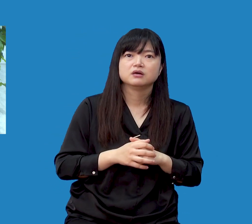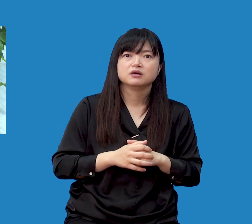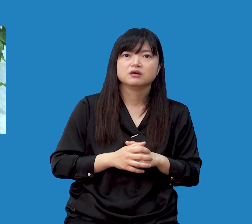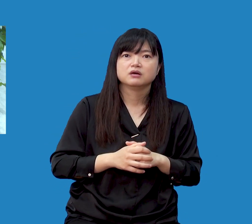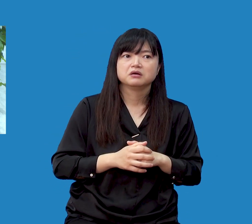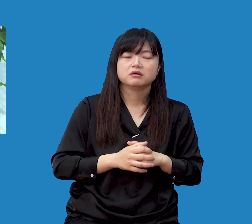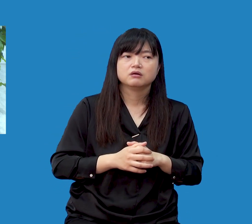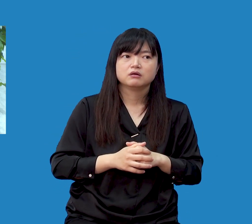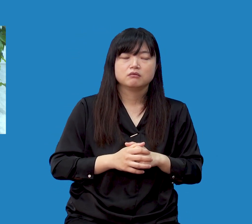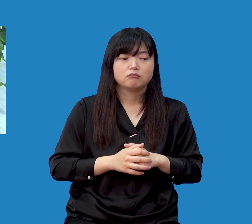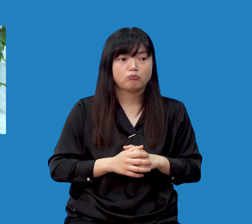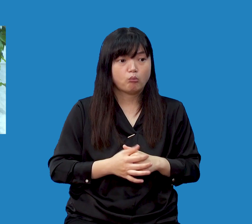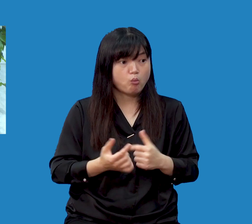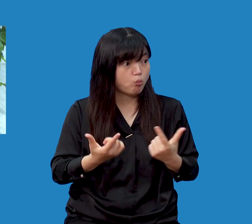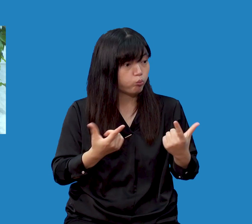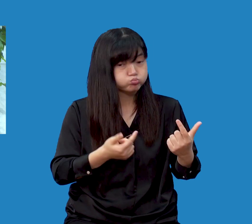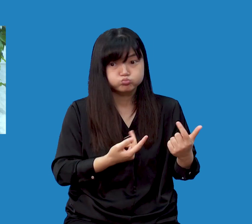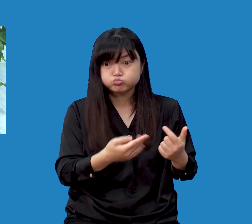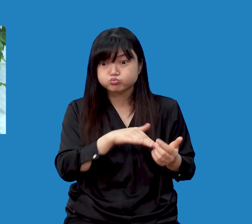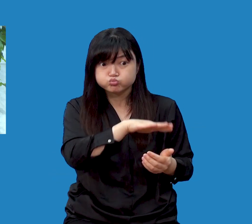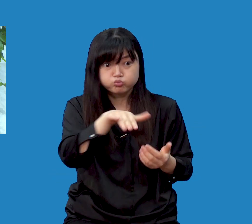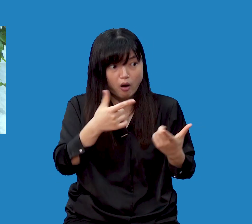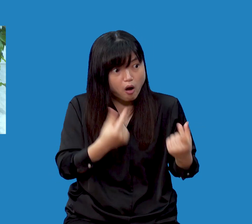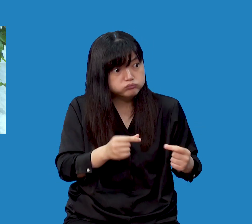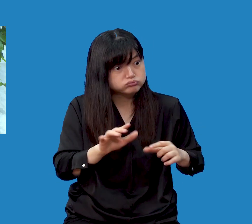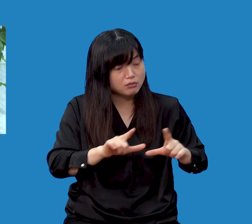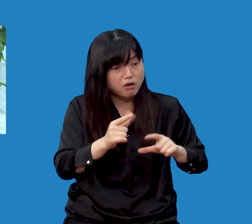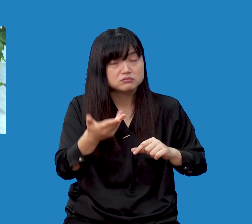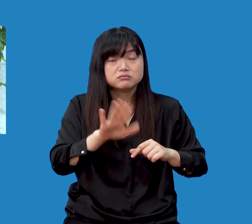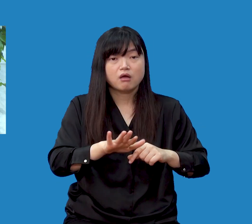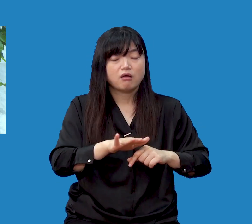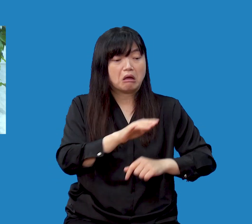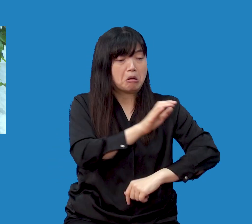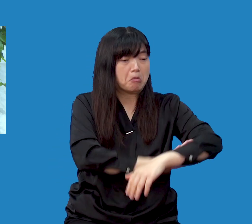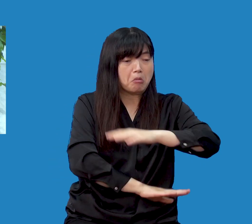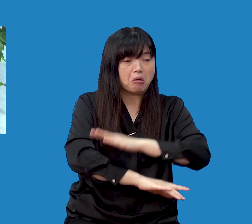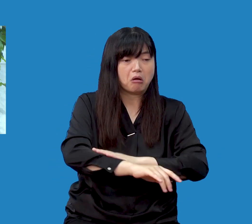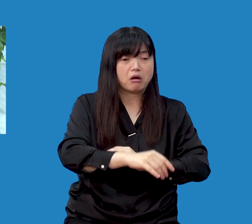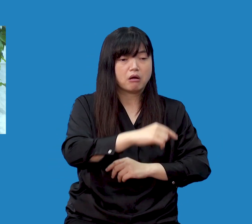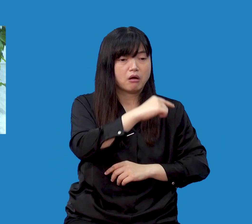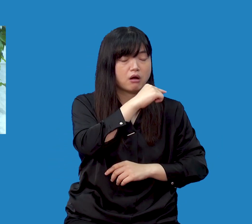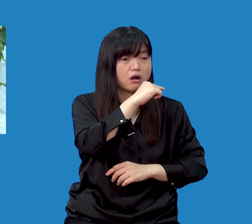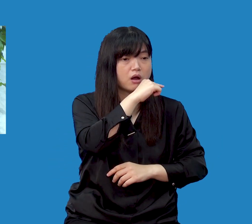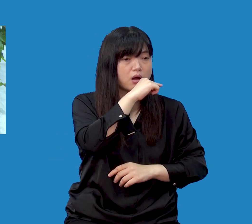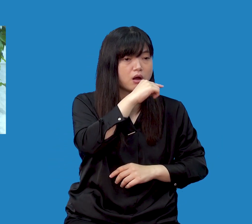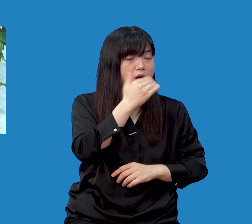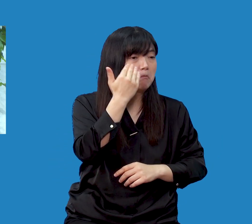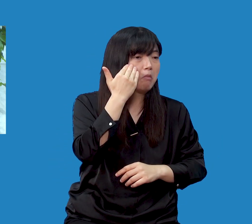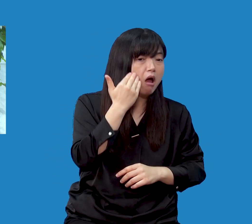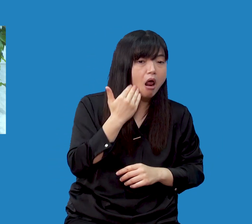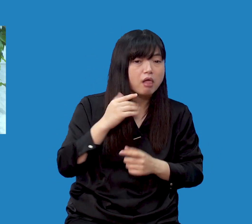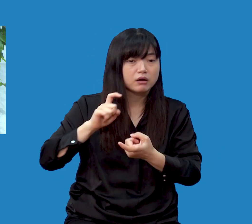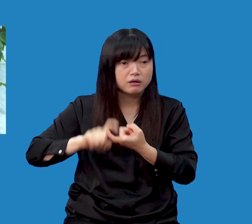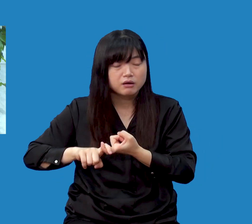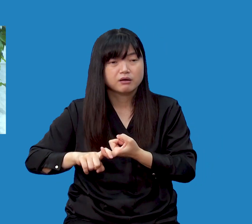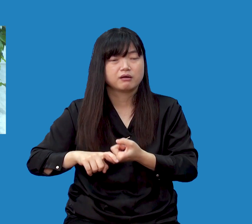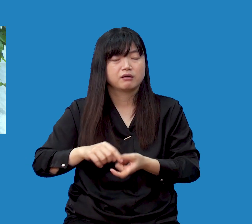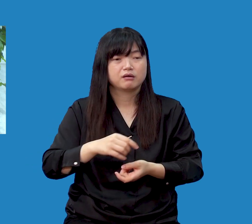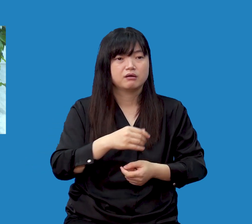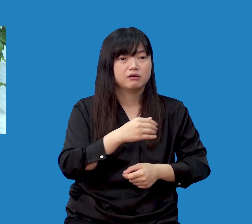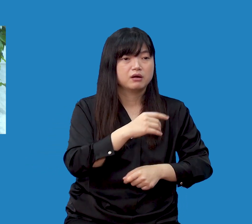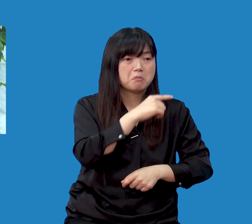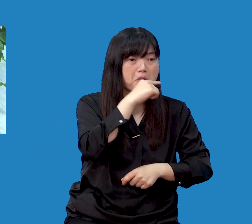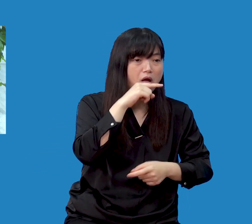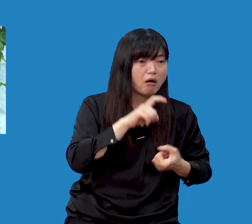왜 똑같은 시대를 살면서 각 당마다 하는 얘기가 왜 그렇게 달라요? 다